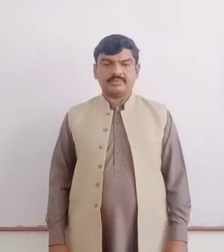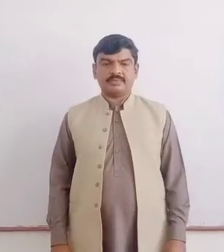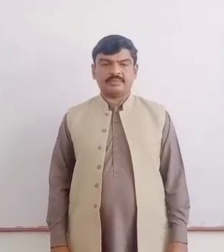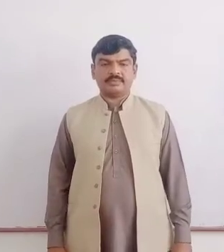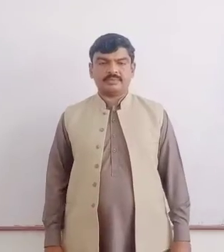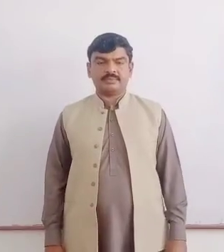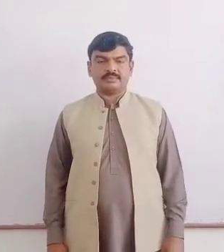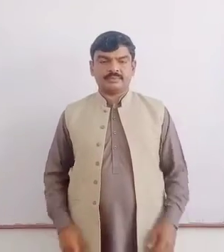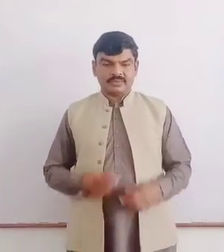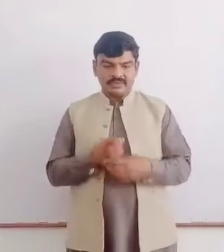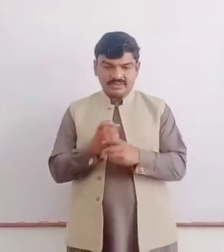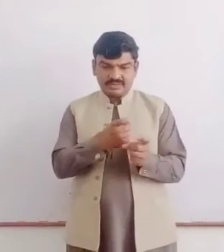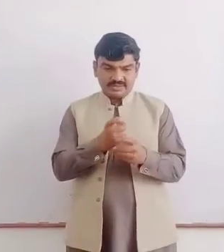मशीन गन,